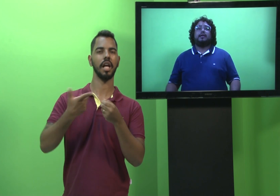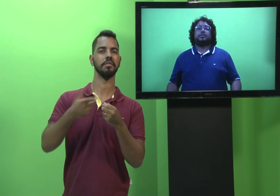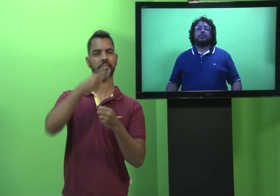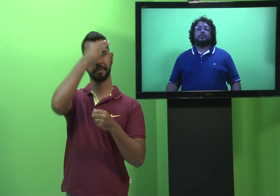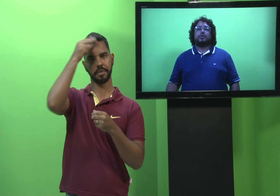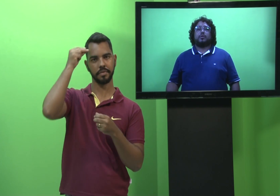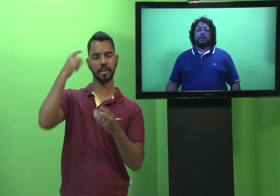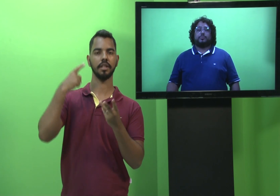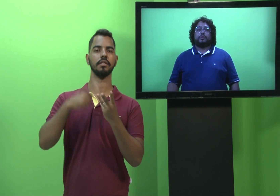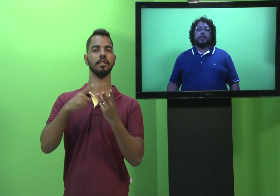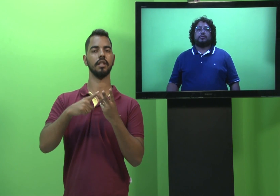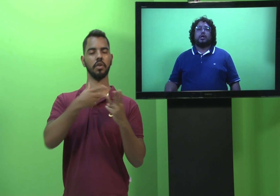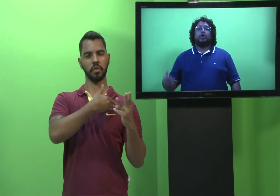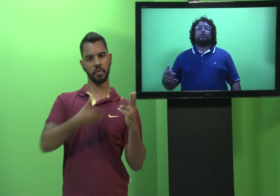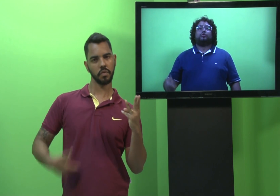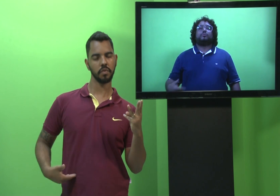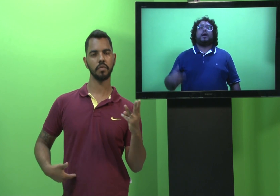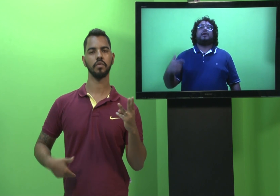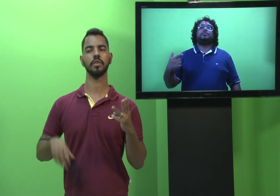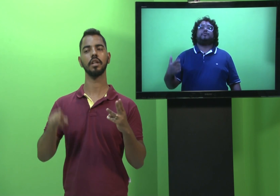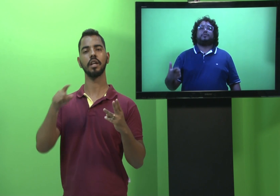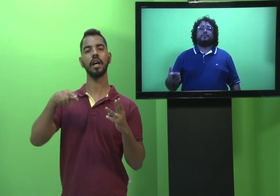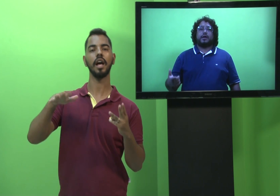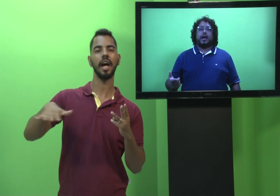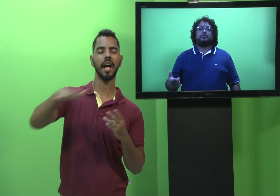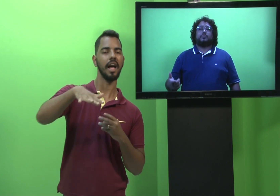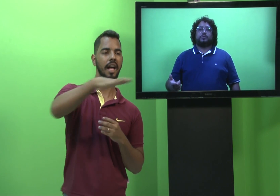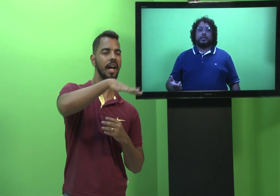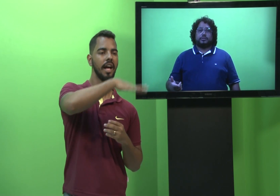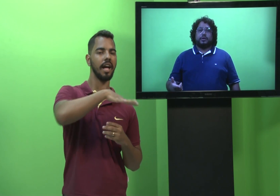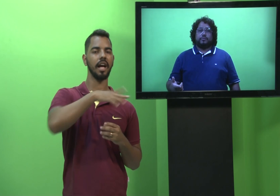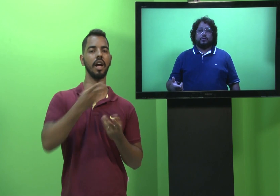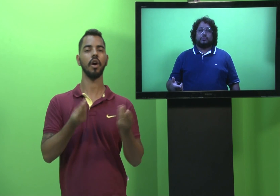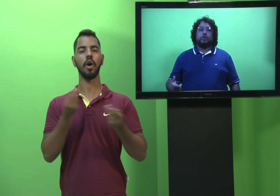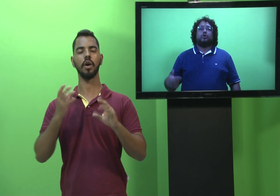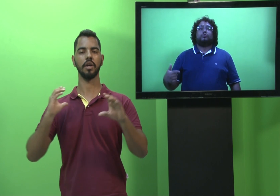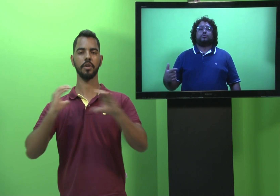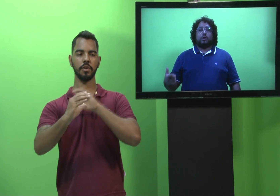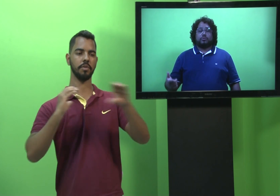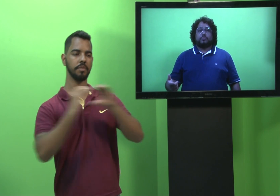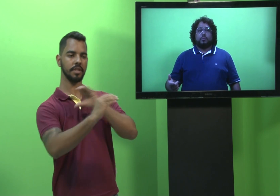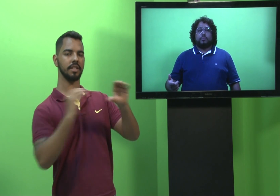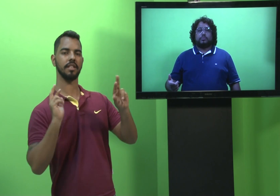maneira de redigir a correspondência dos mais diversificados objetos de serviço nos órgãos públicos.